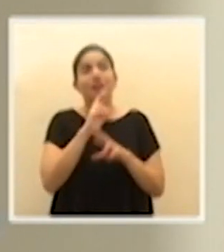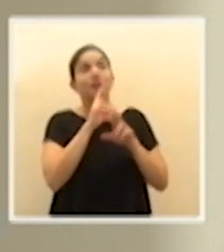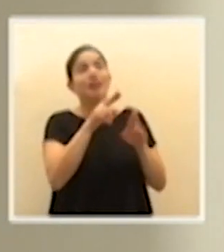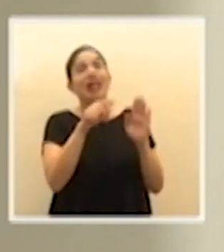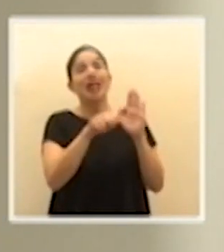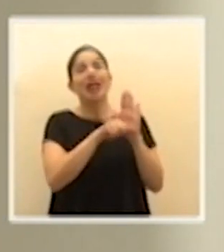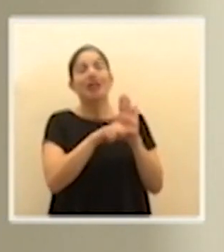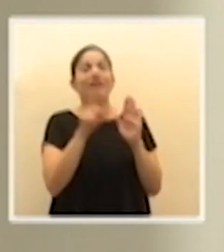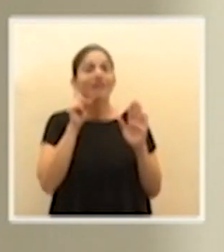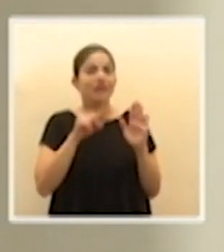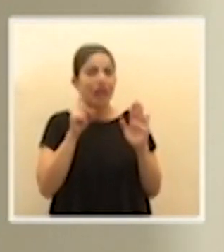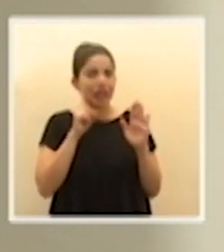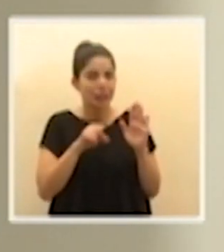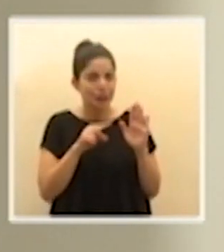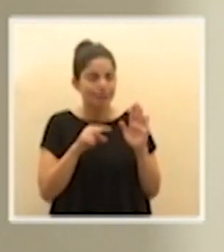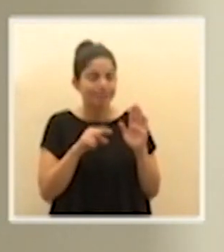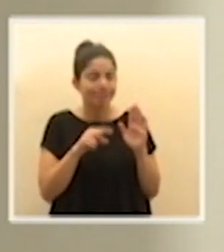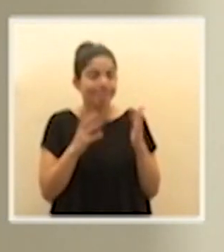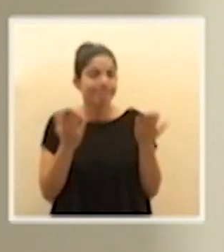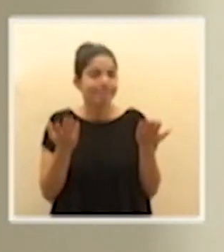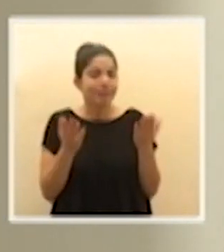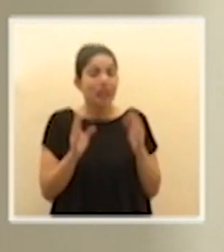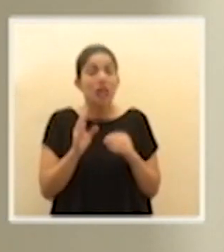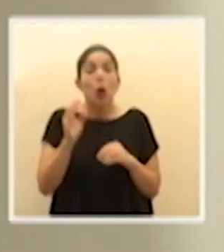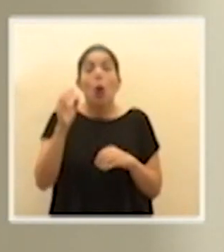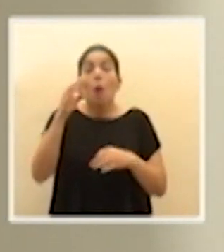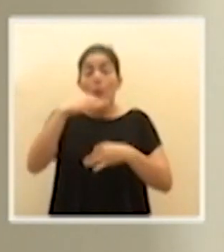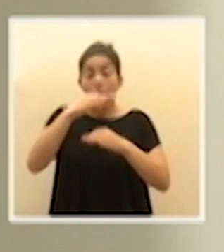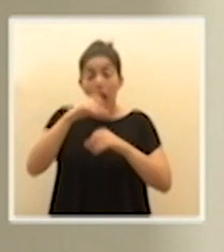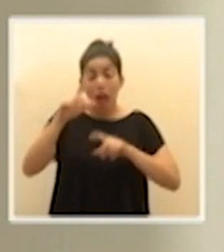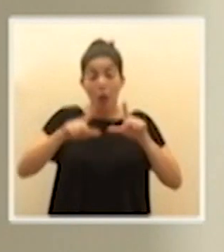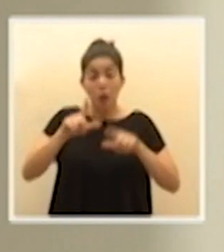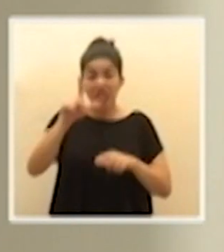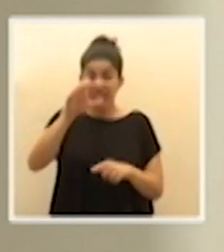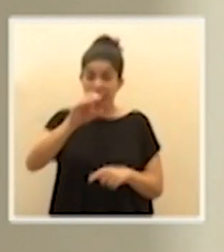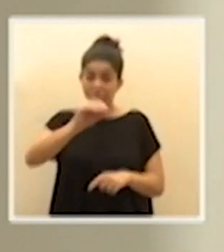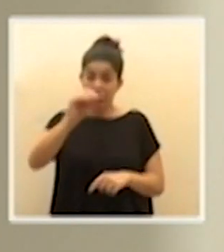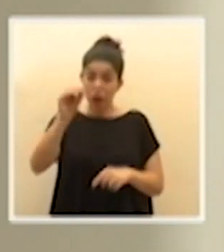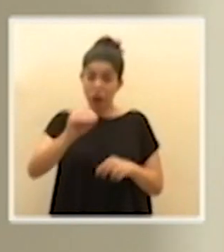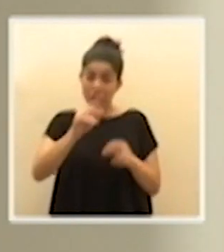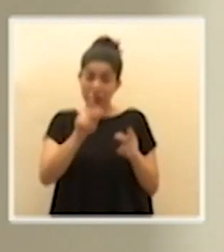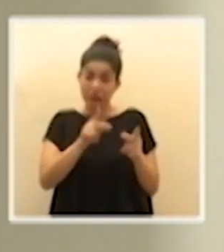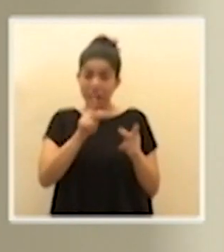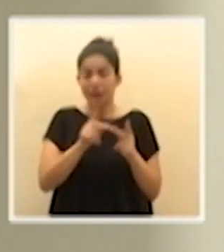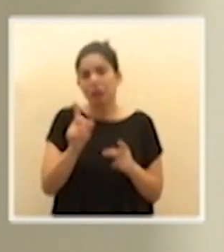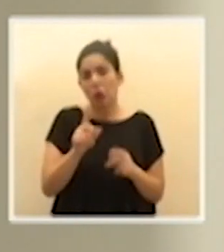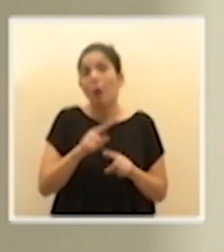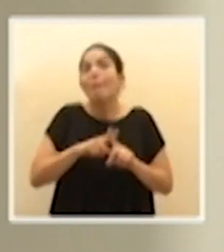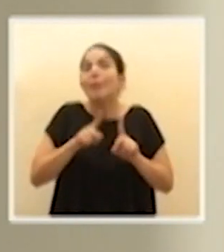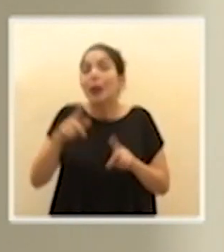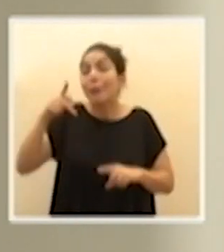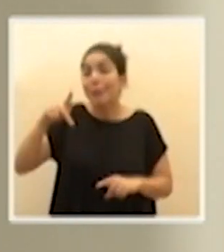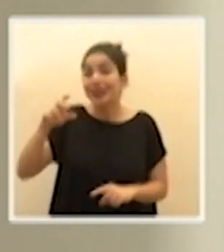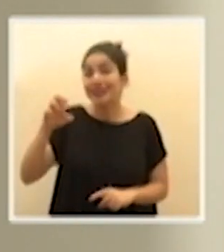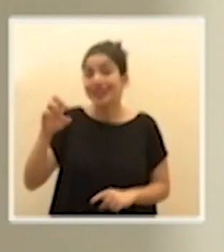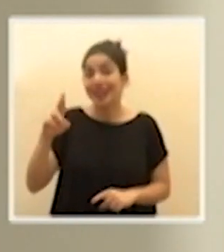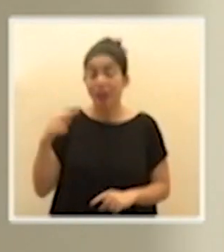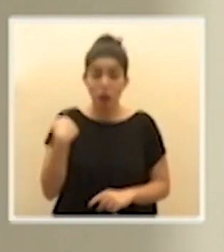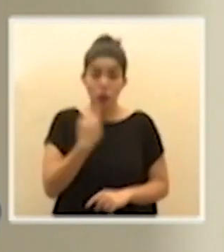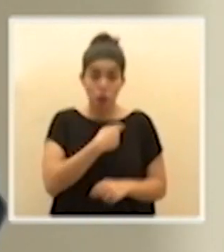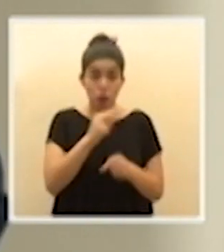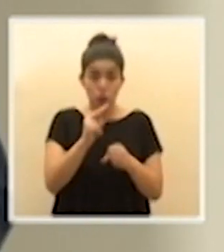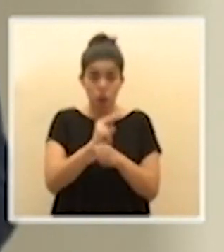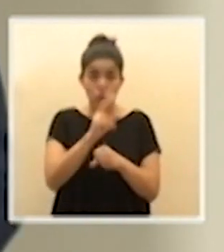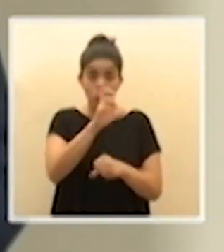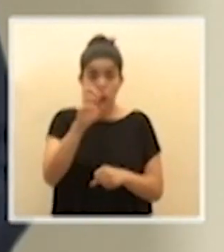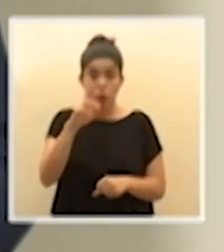falso. Ninguna prueba es 100% sensible, aunque las pruebas de PCR, que son las que utilizamos en